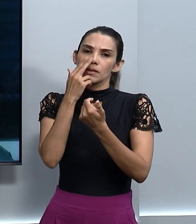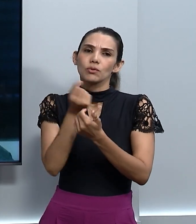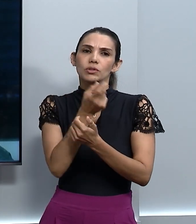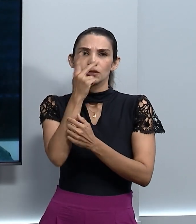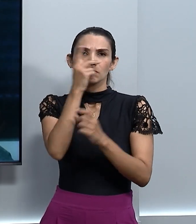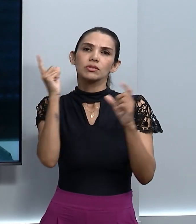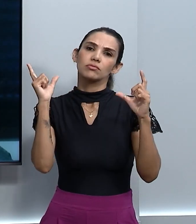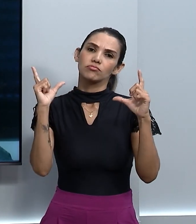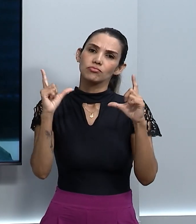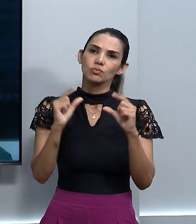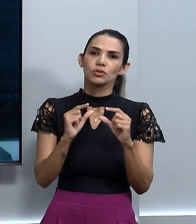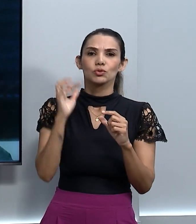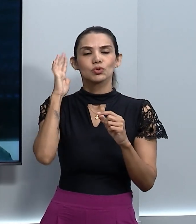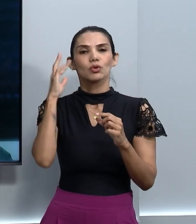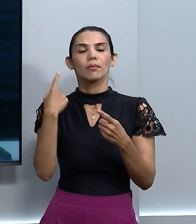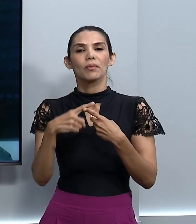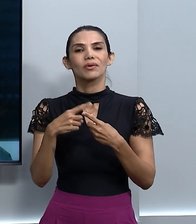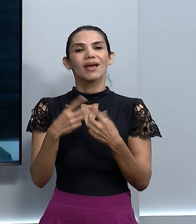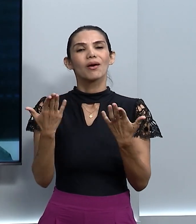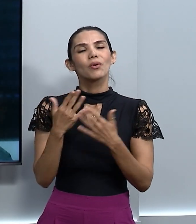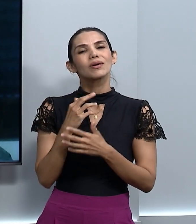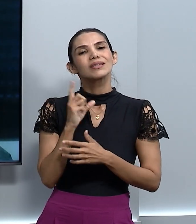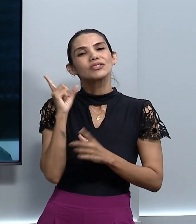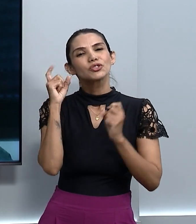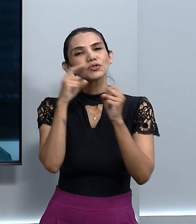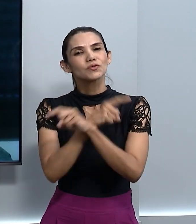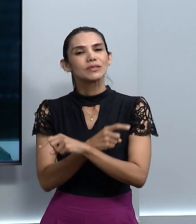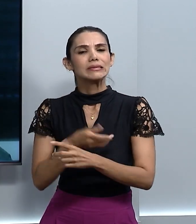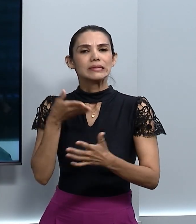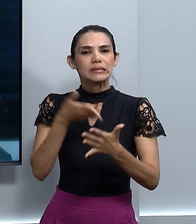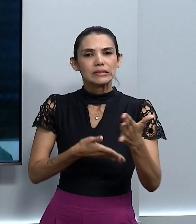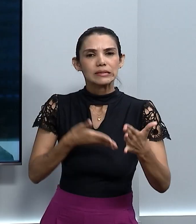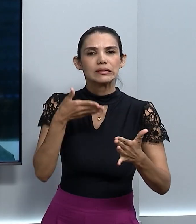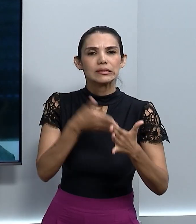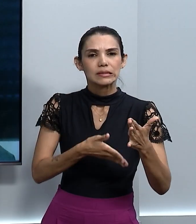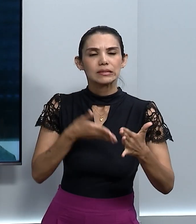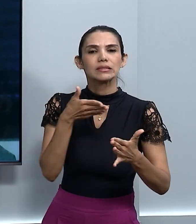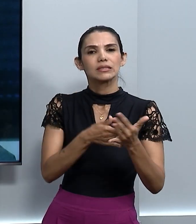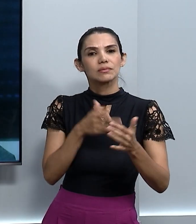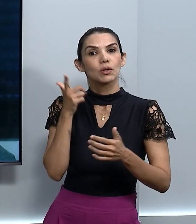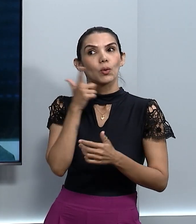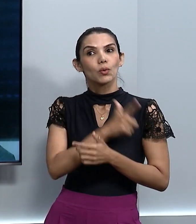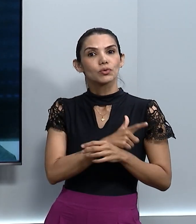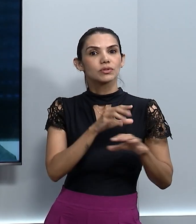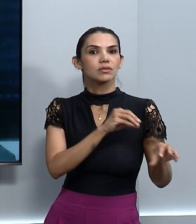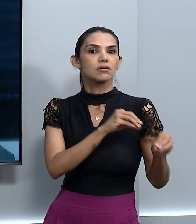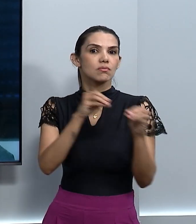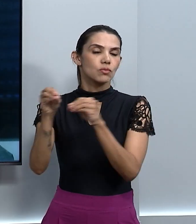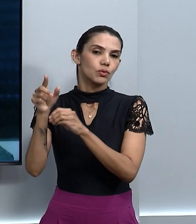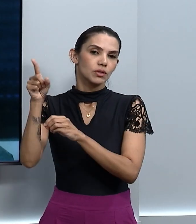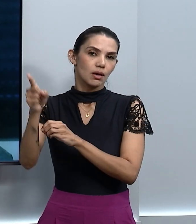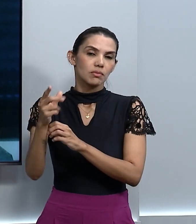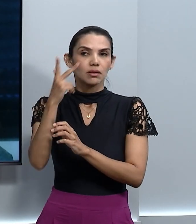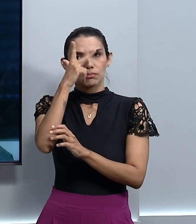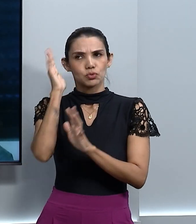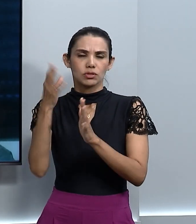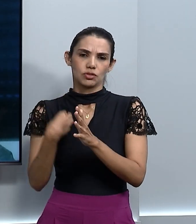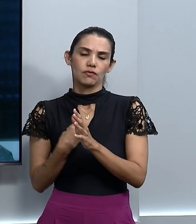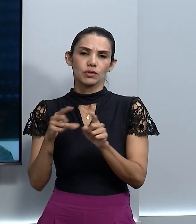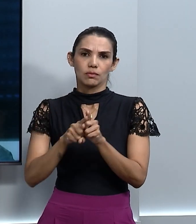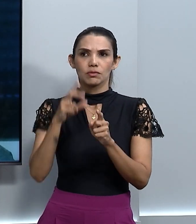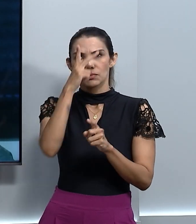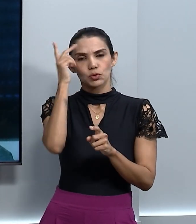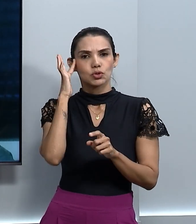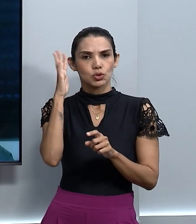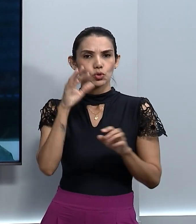pela dificuldade migratória, né, que vem afetando tanto quem está em trânsito quanto quem já está lá, mas